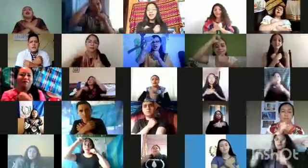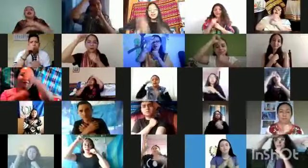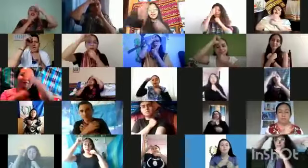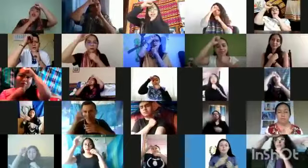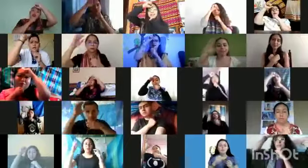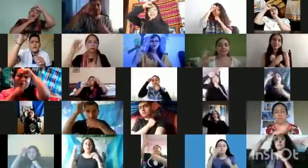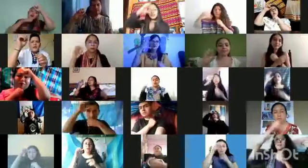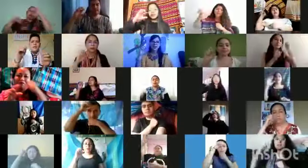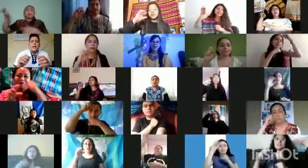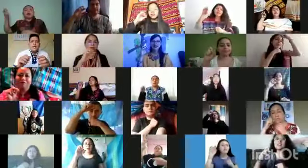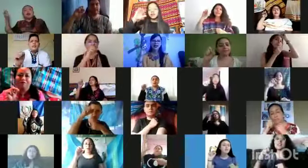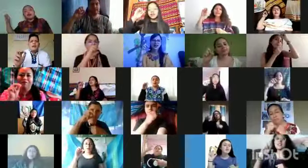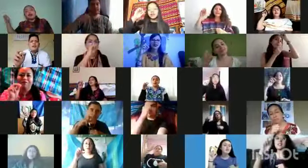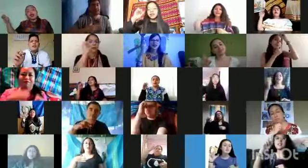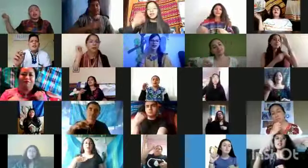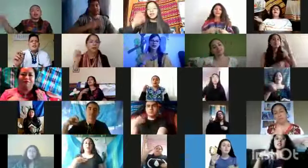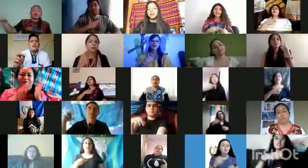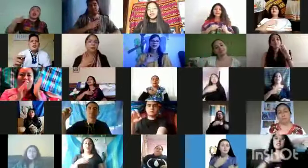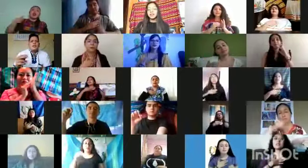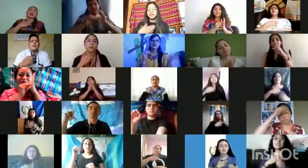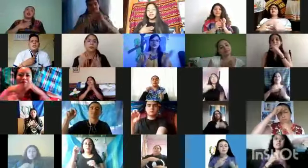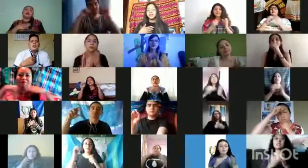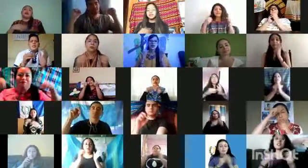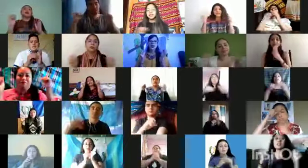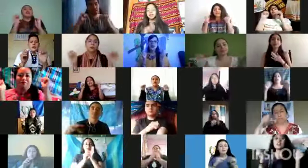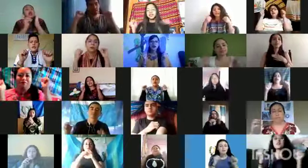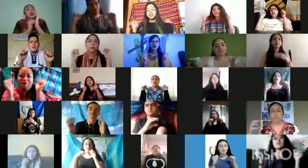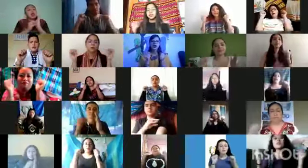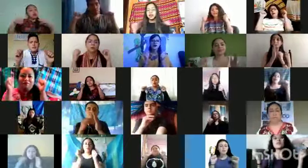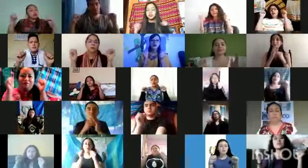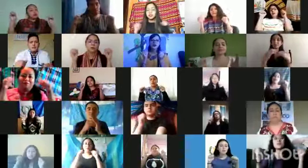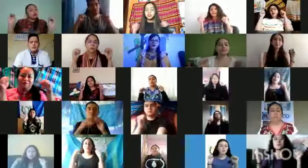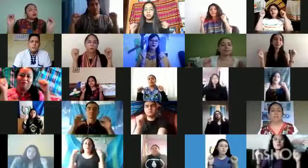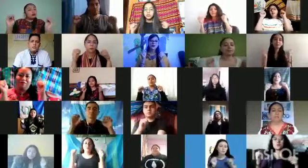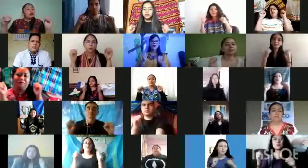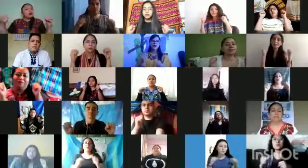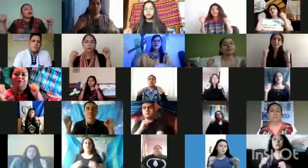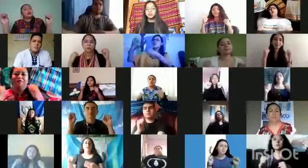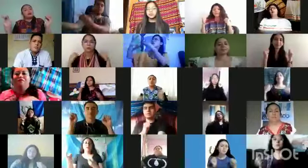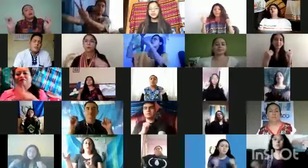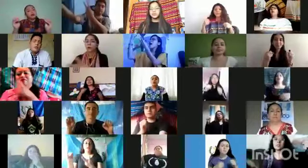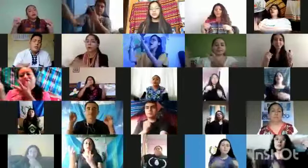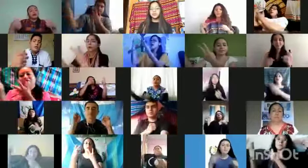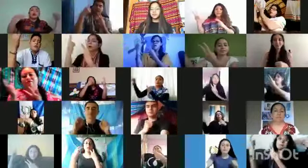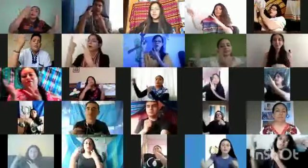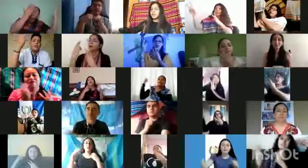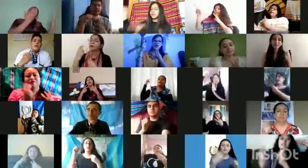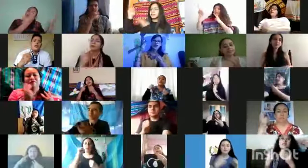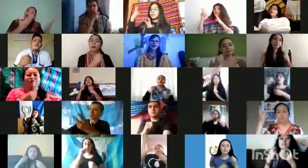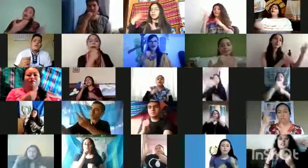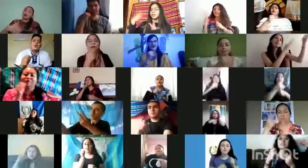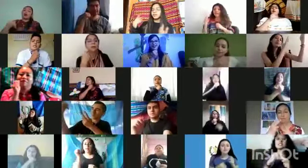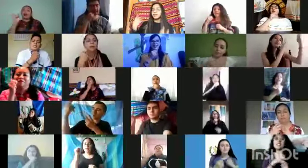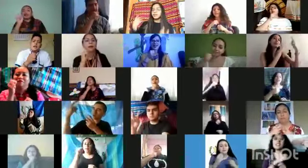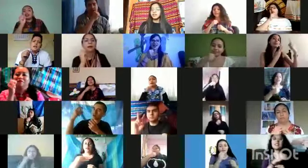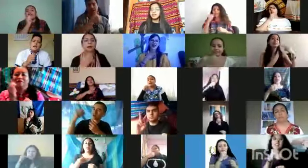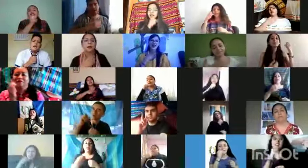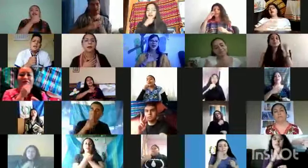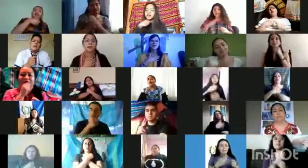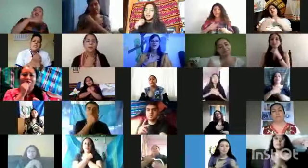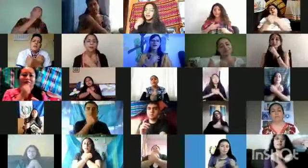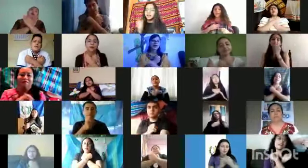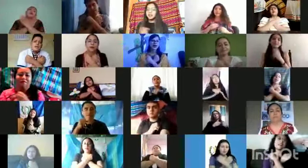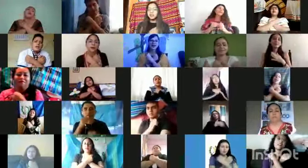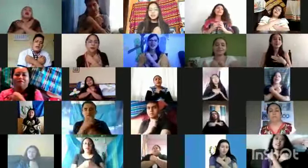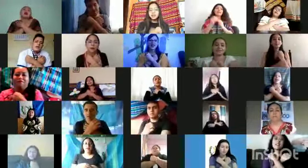luna plateada de mi Xelajú Vengo a cantarle a mi